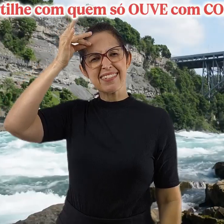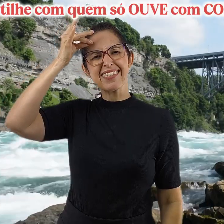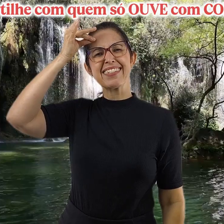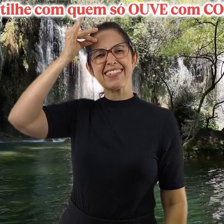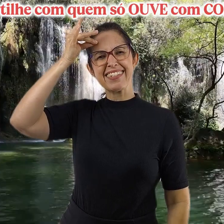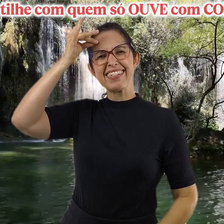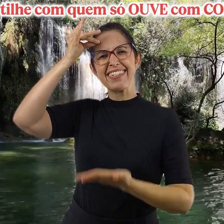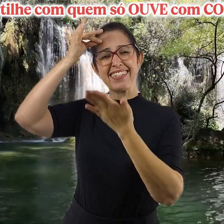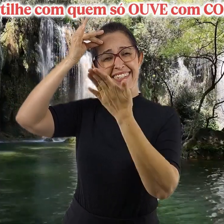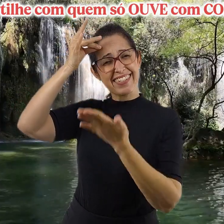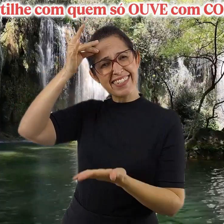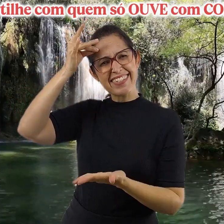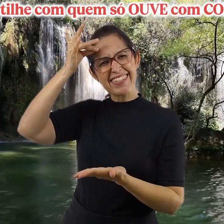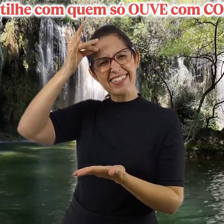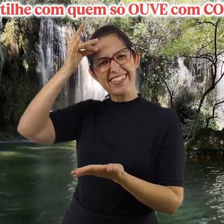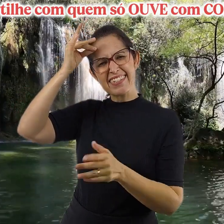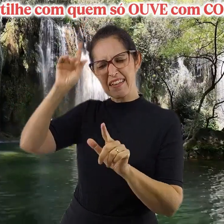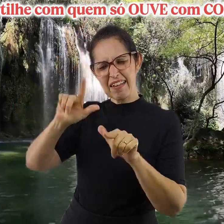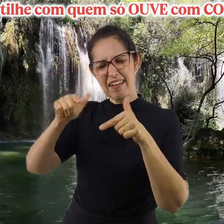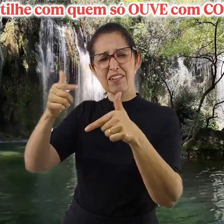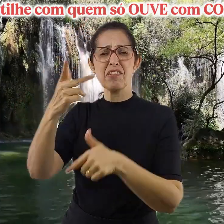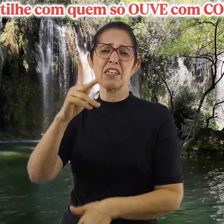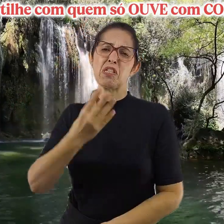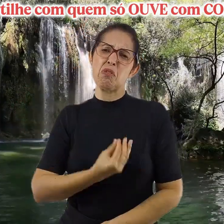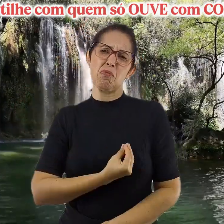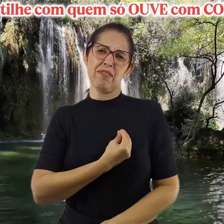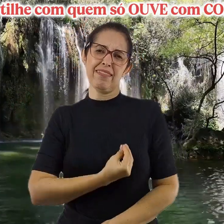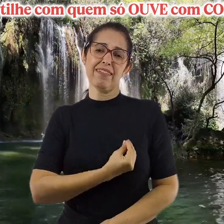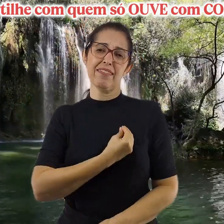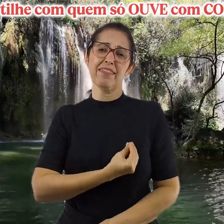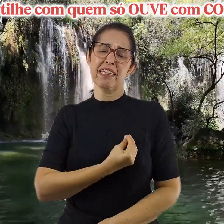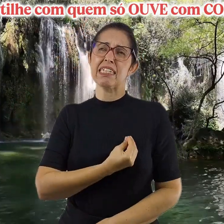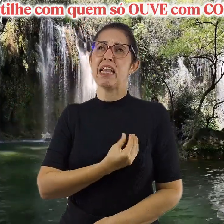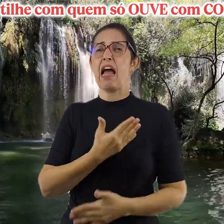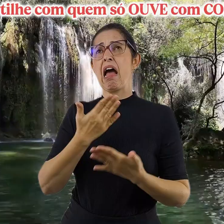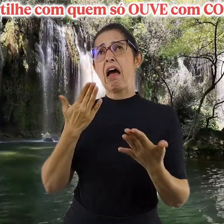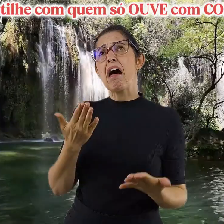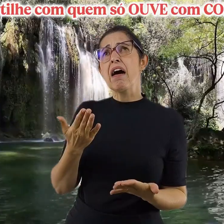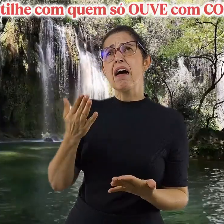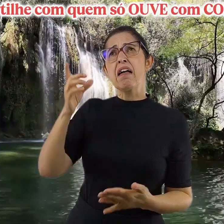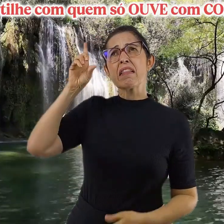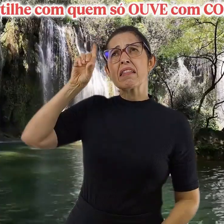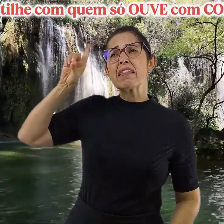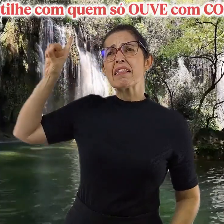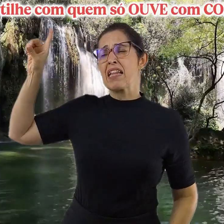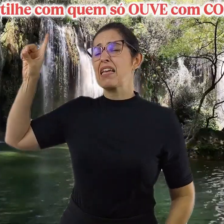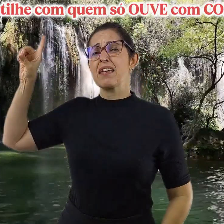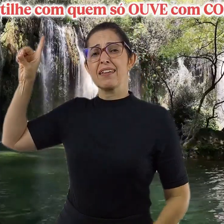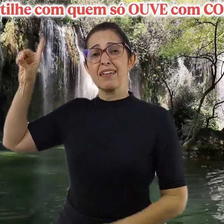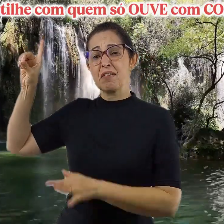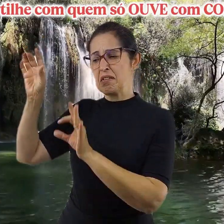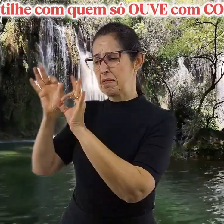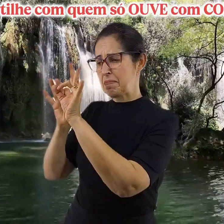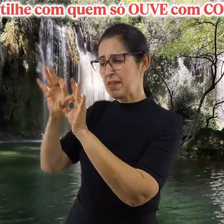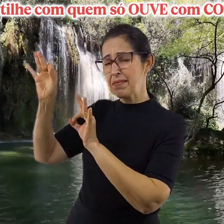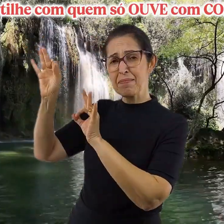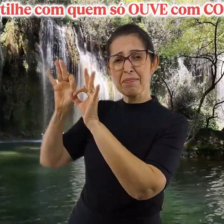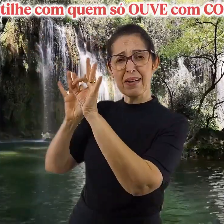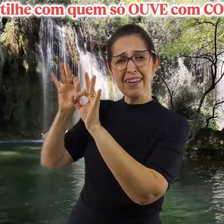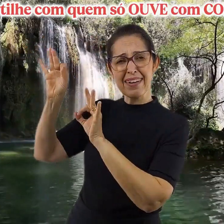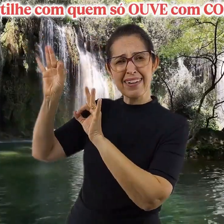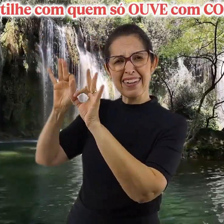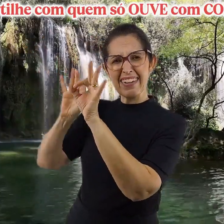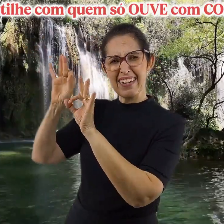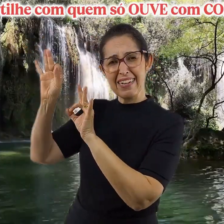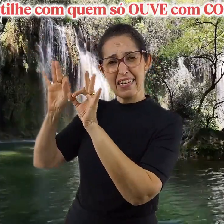Se Deus não está conseguindo escrever uma história maravilhosa e digna na minha vida, na sua vida, não